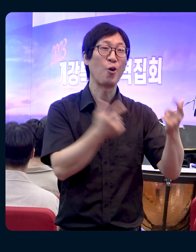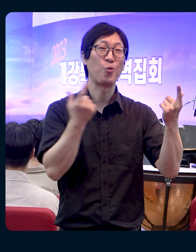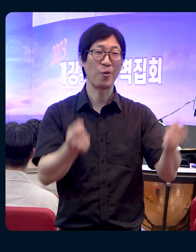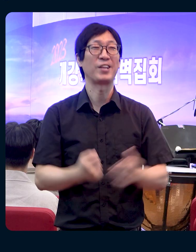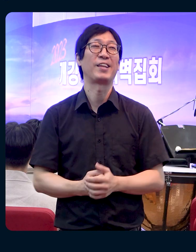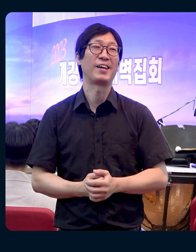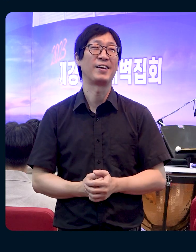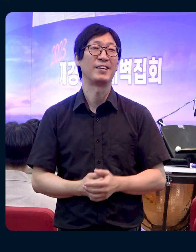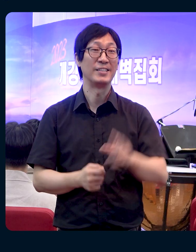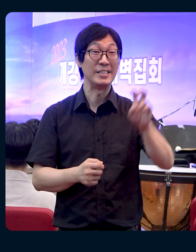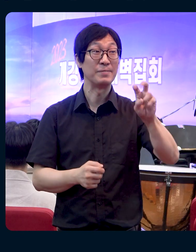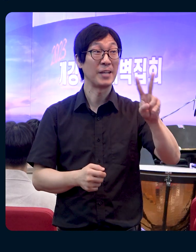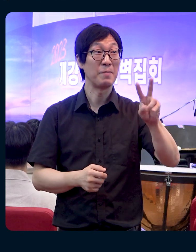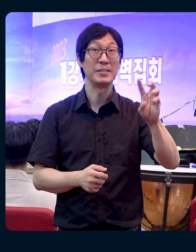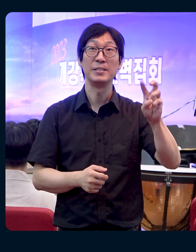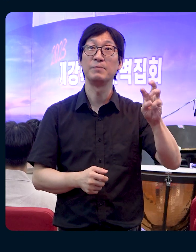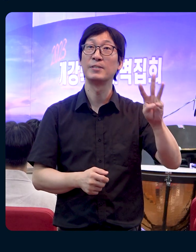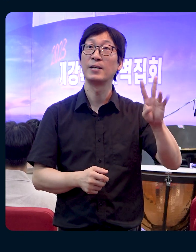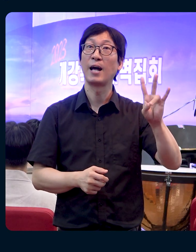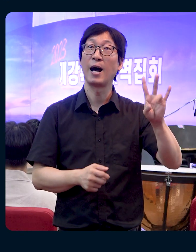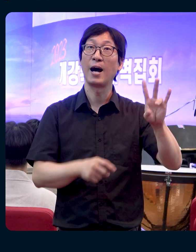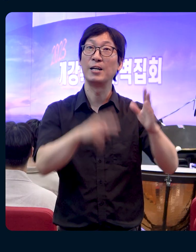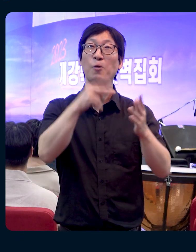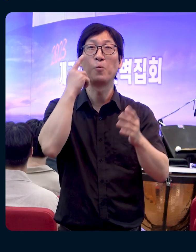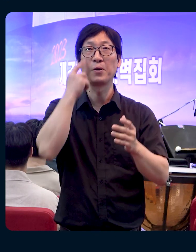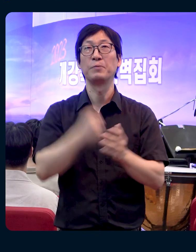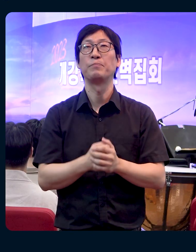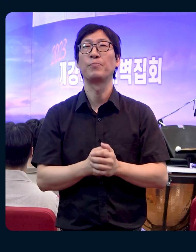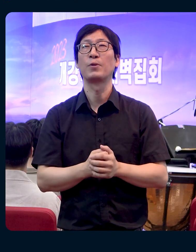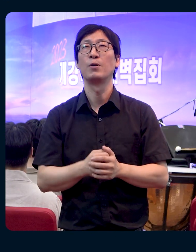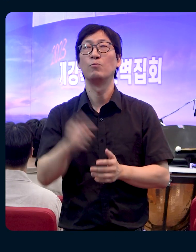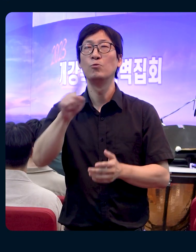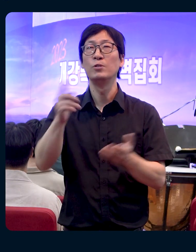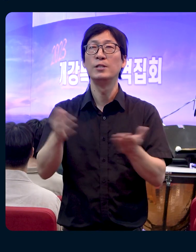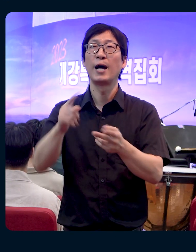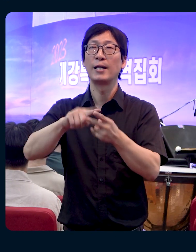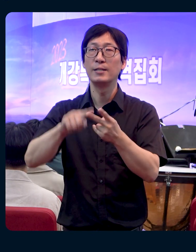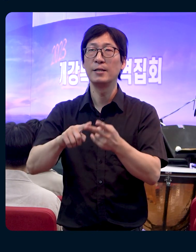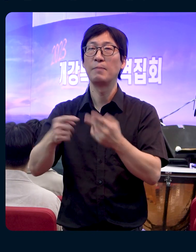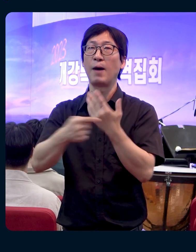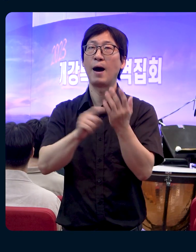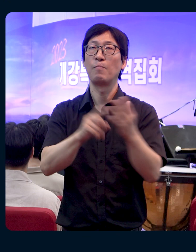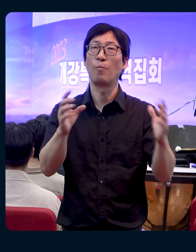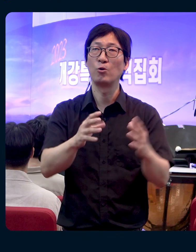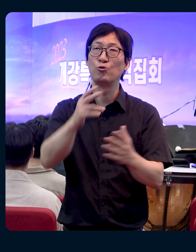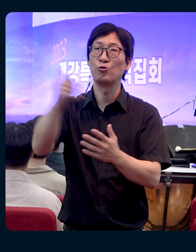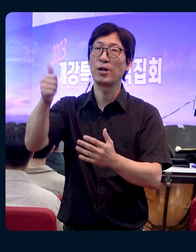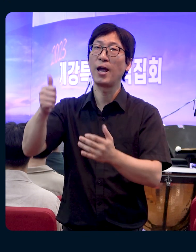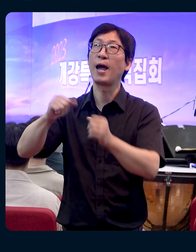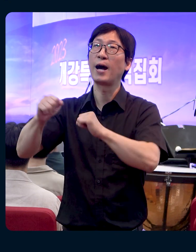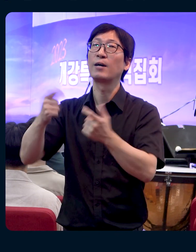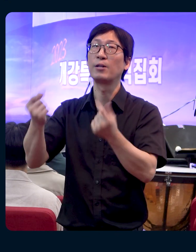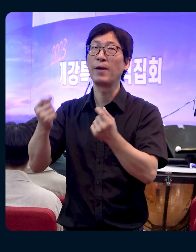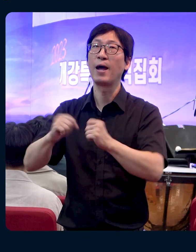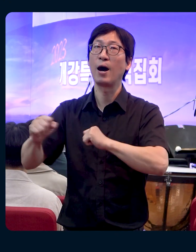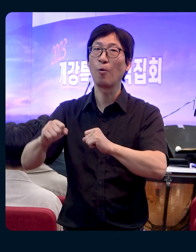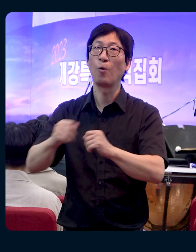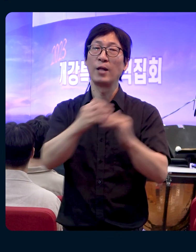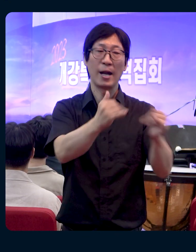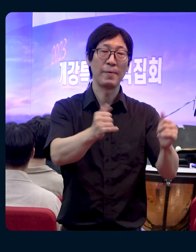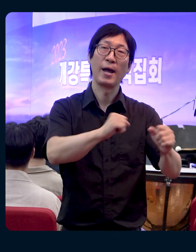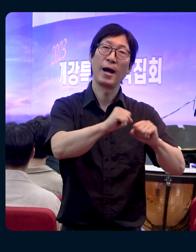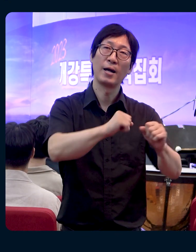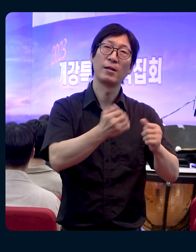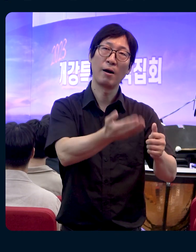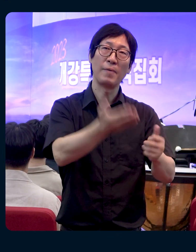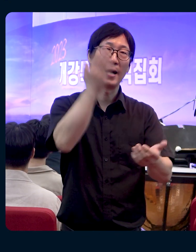우리 23절 24절 말씀 같이 한번 읽겠습니다. 무슨 일을 하든지 마음을 다하여 주께 하듯 하고